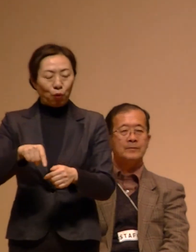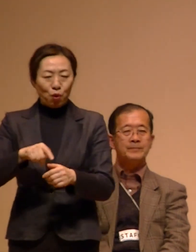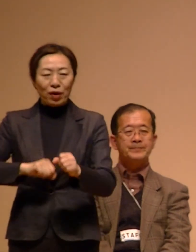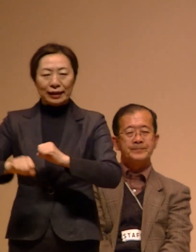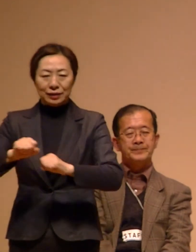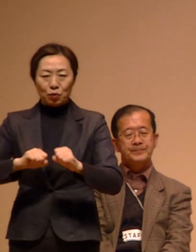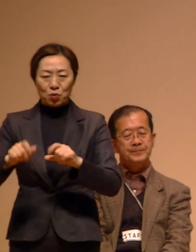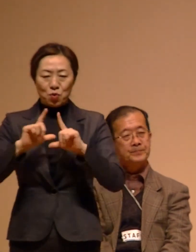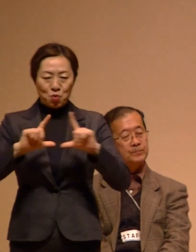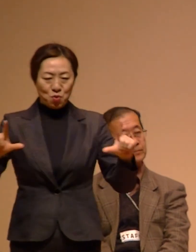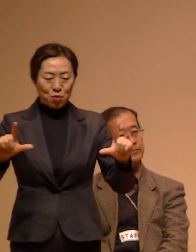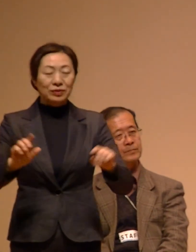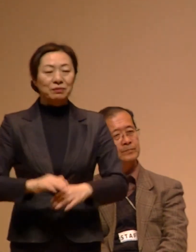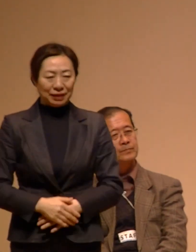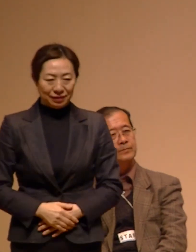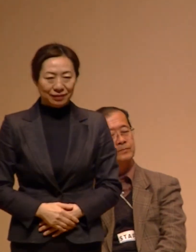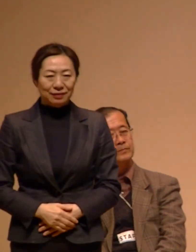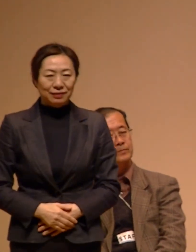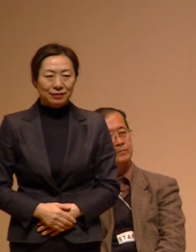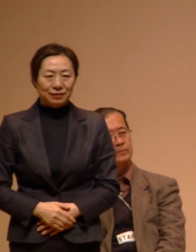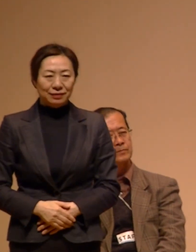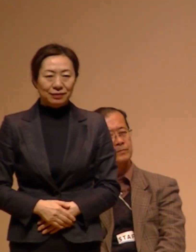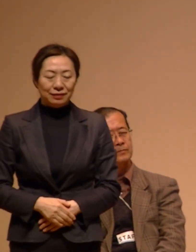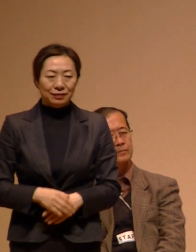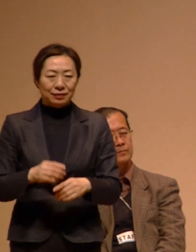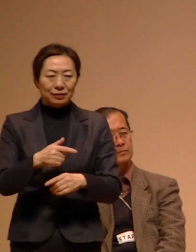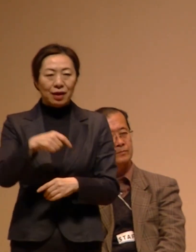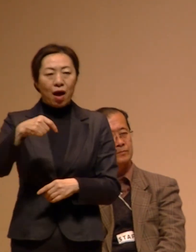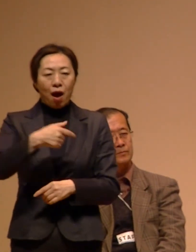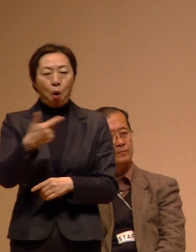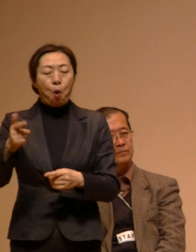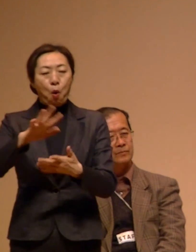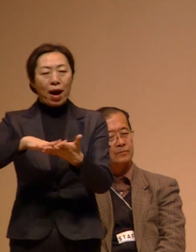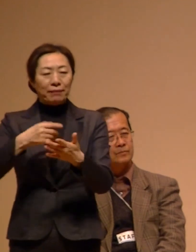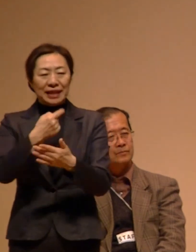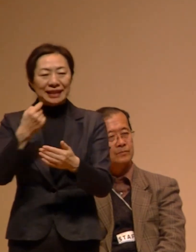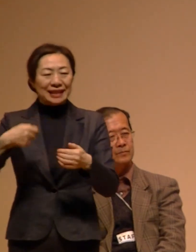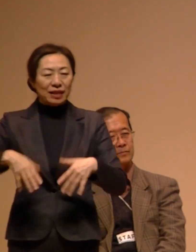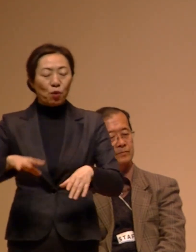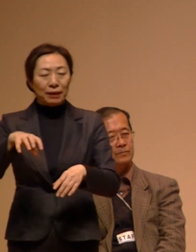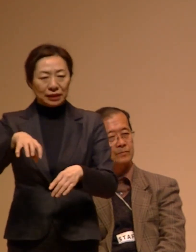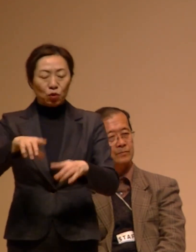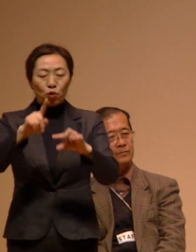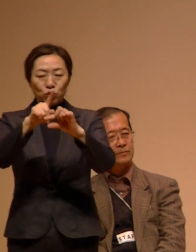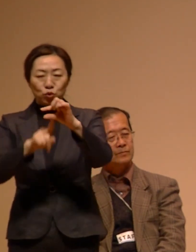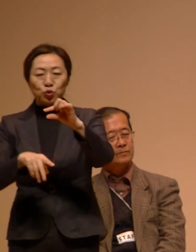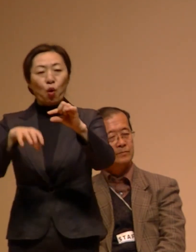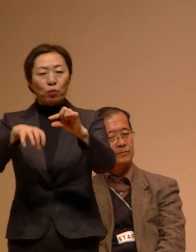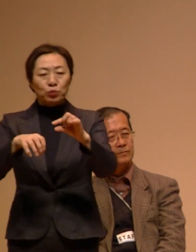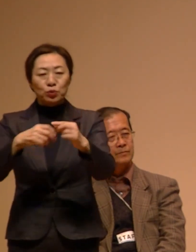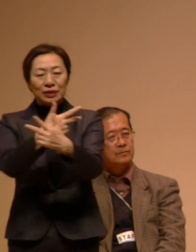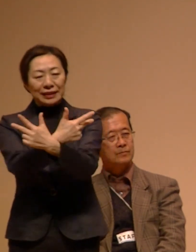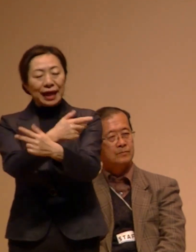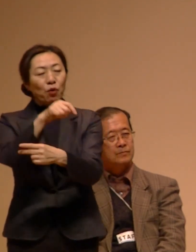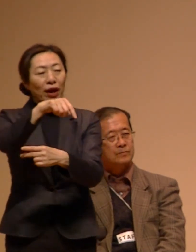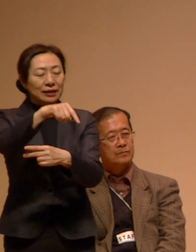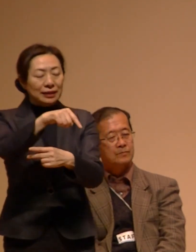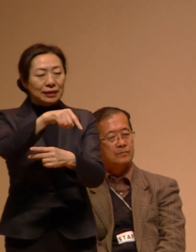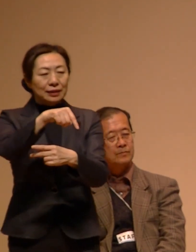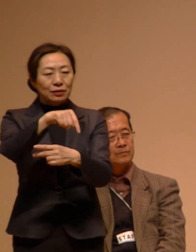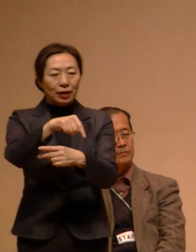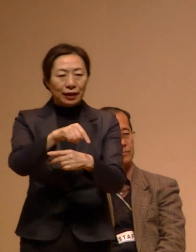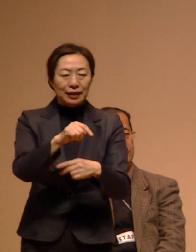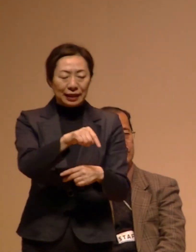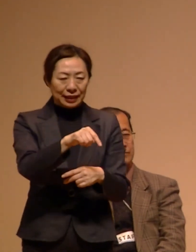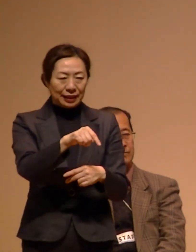きます。大網白里町の中央部、北の端に小屋神殿は